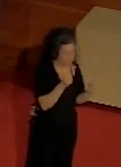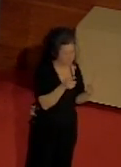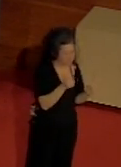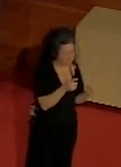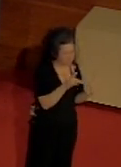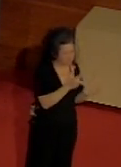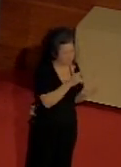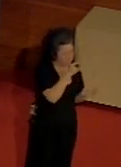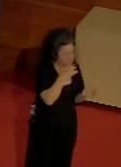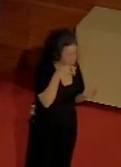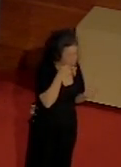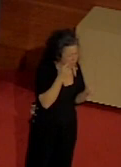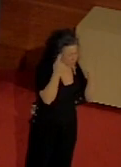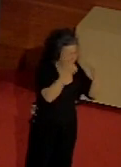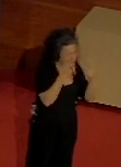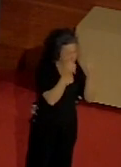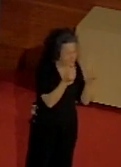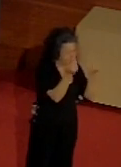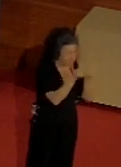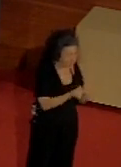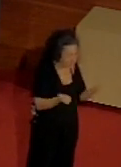que sea ameno y, sobre todo, compartir